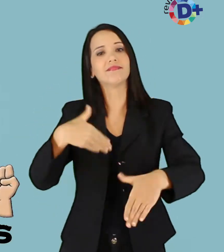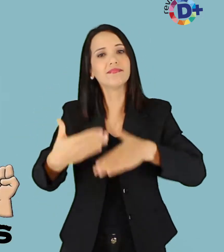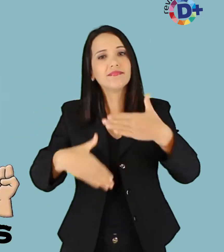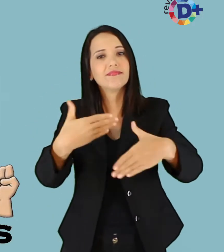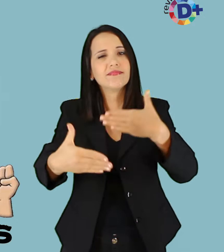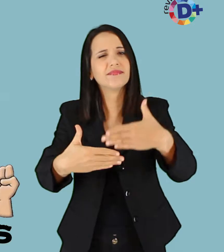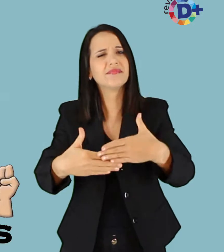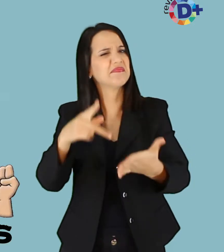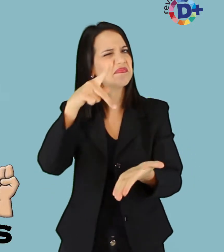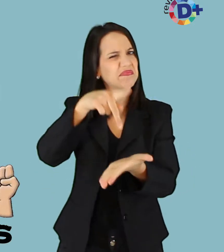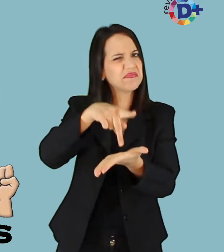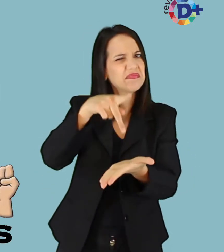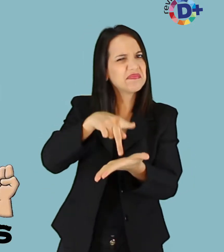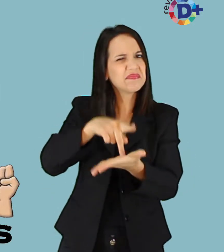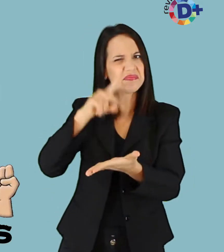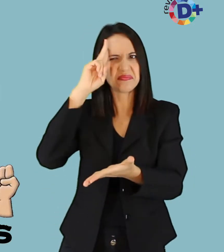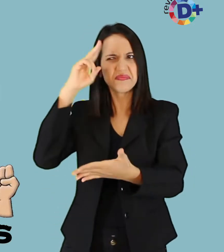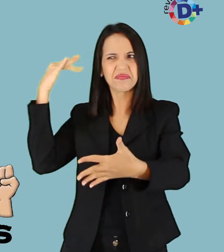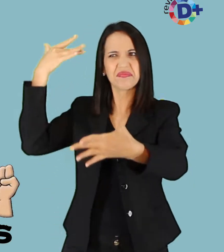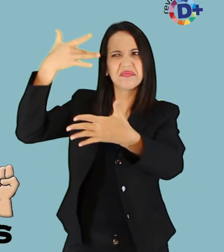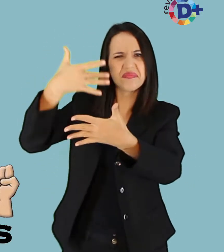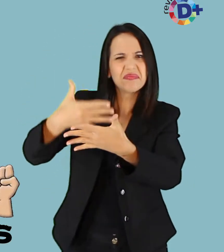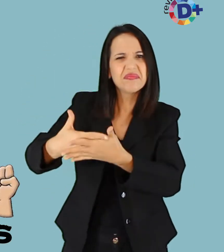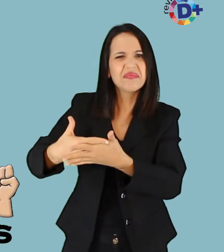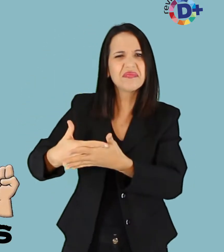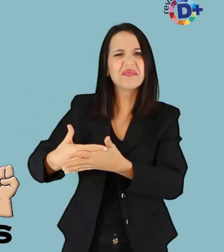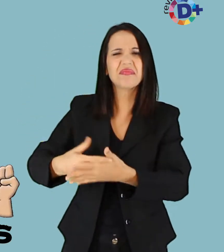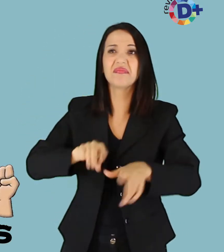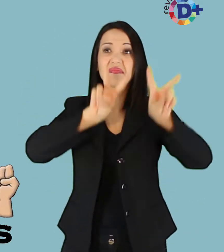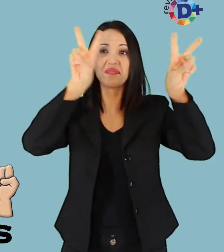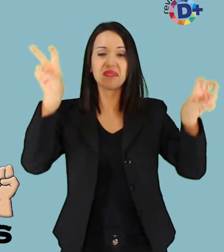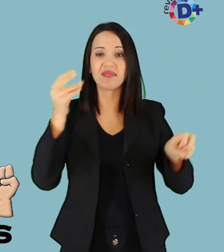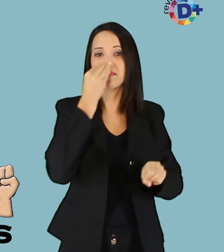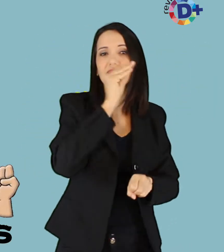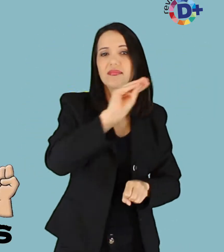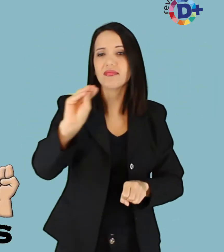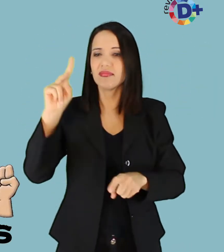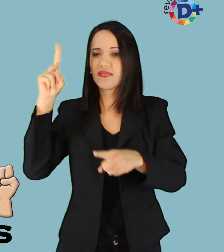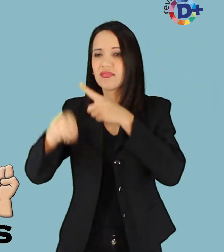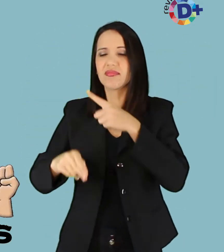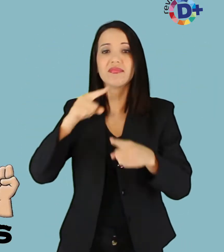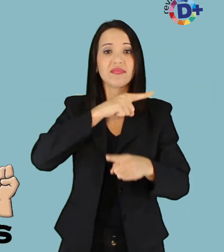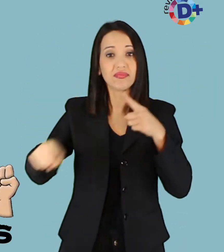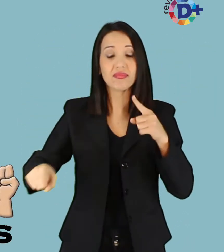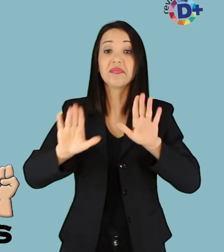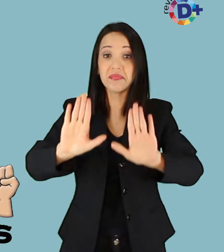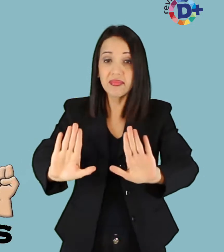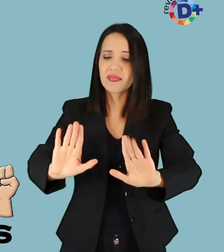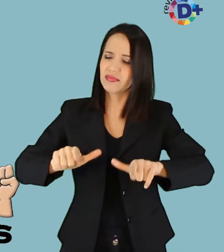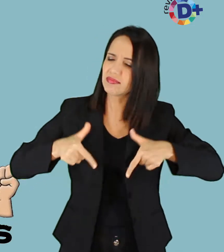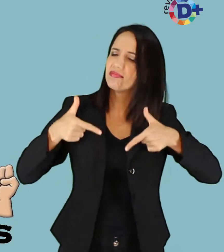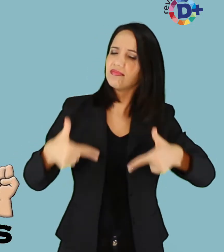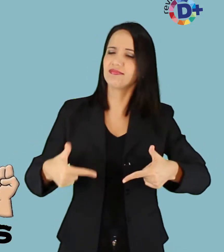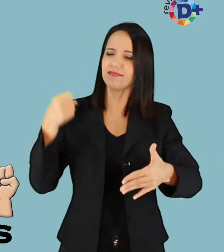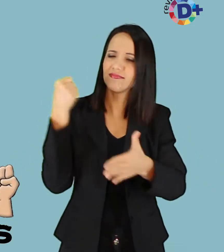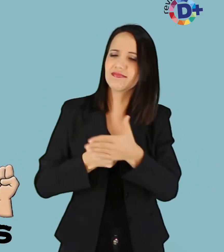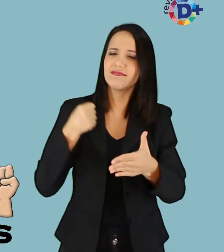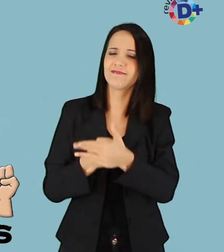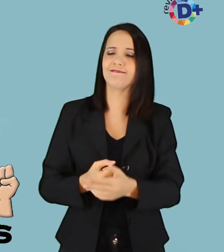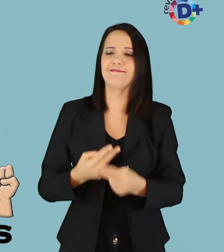No entanto, se é verdade que a história dos surdos fala de negação, também é verdade que fala de lutas, conquistas